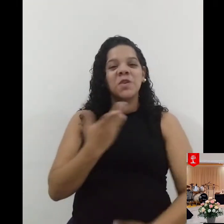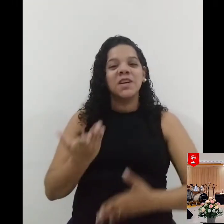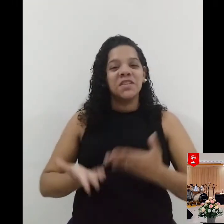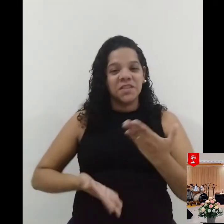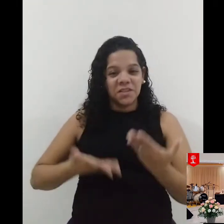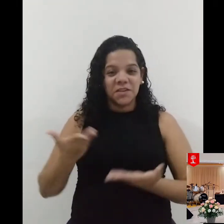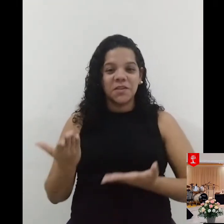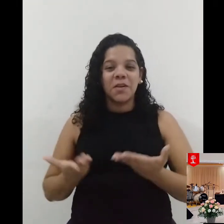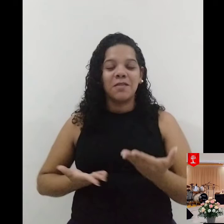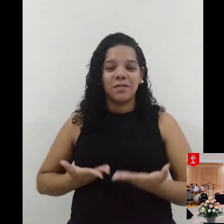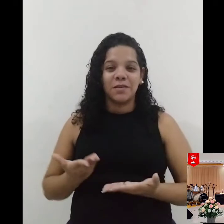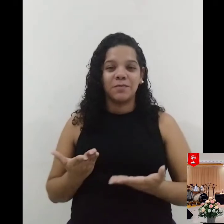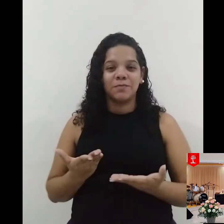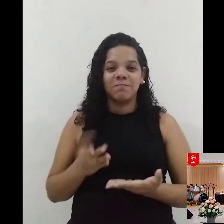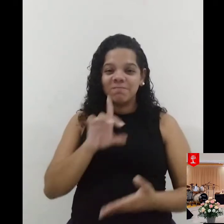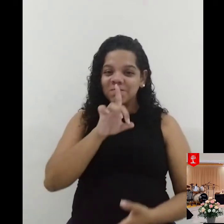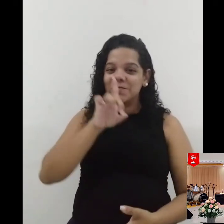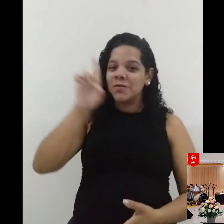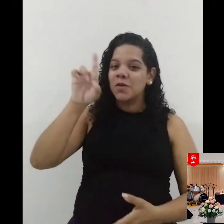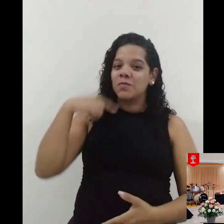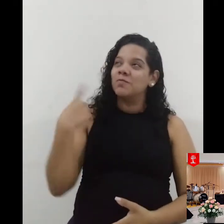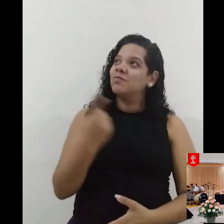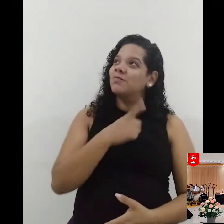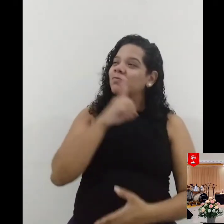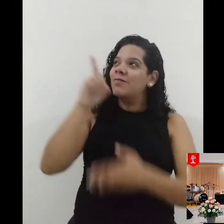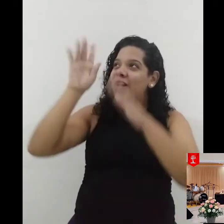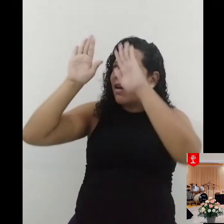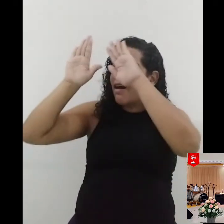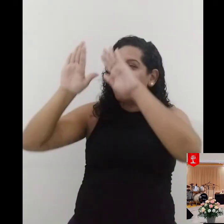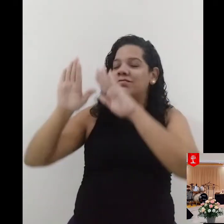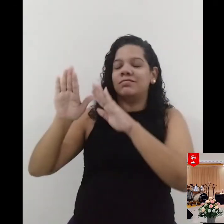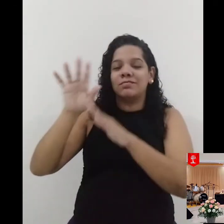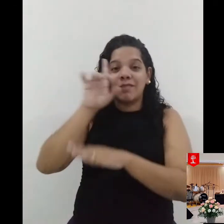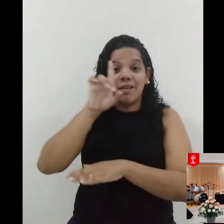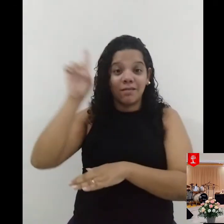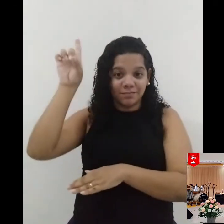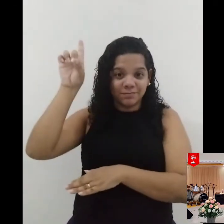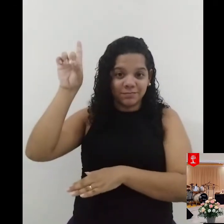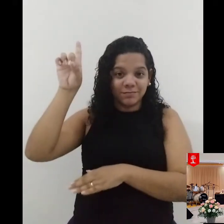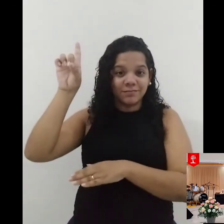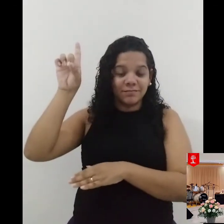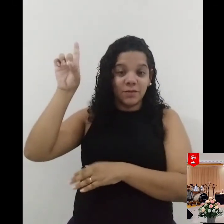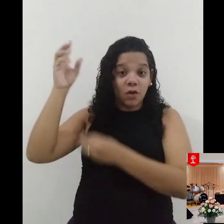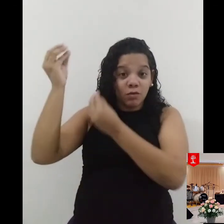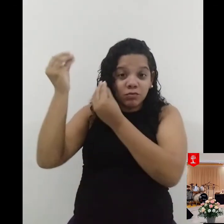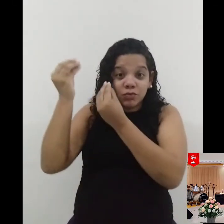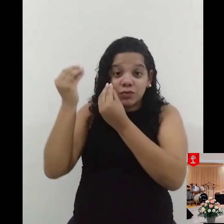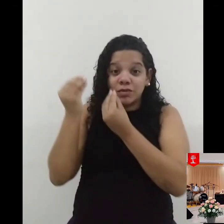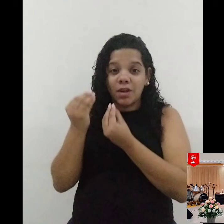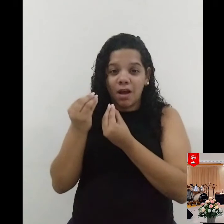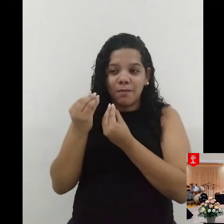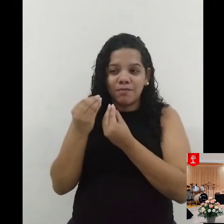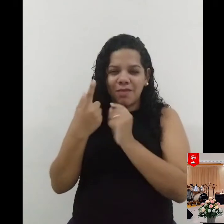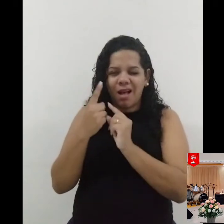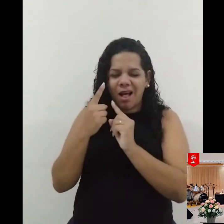imaginamos. E todas as coisas estão no seu controle. Ele é